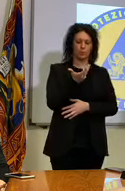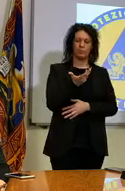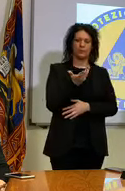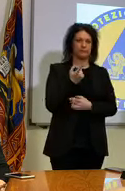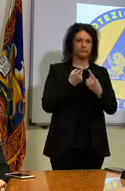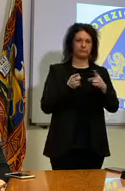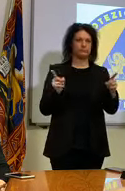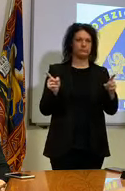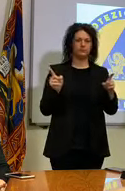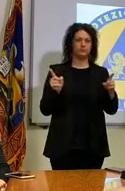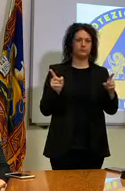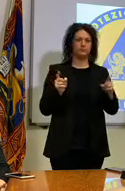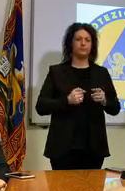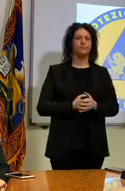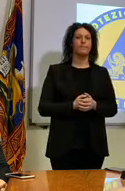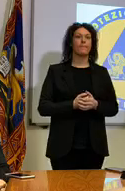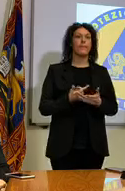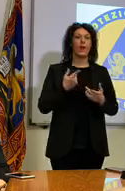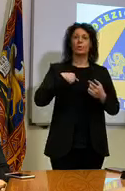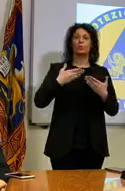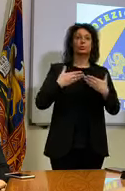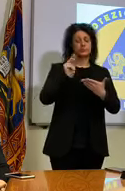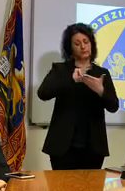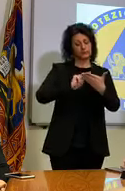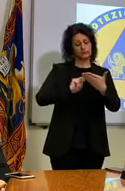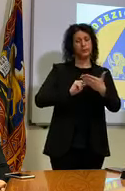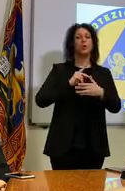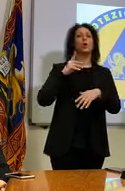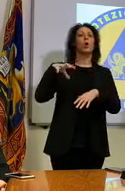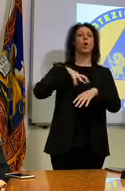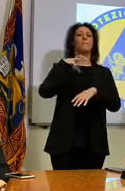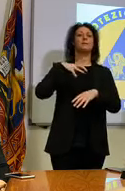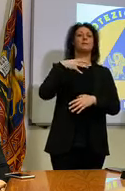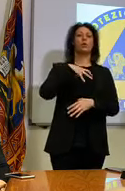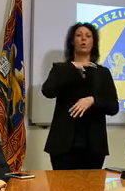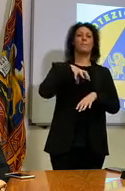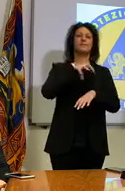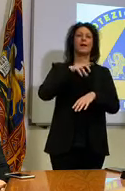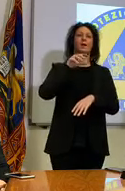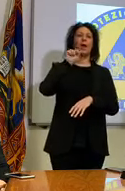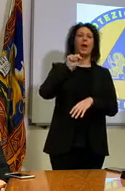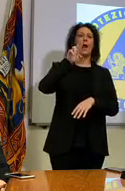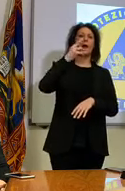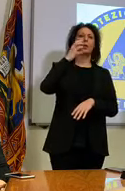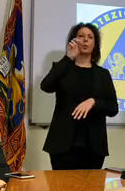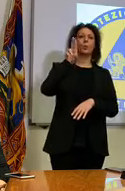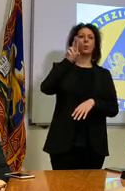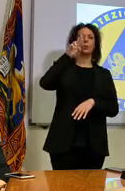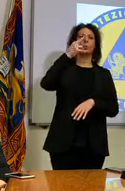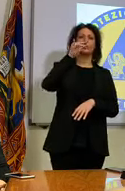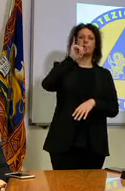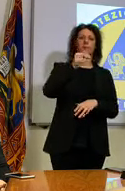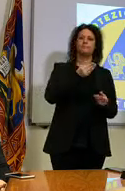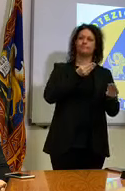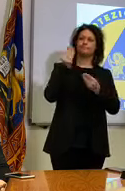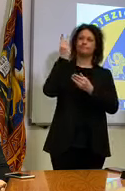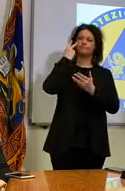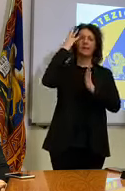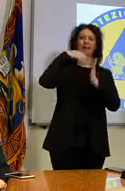questa ottica abbiamo scritto al commissario Bergoli, gli abbiamo detto: guarda, i numeri non tornano, abbiamo legato la tabella che vi